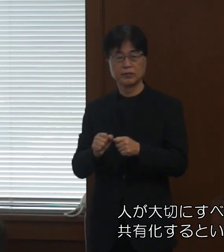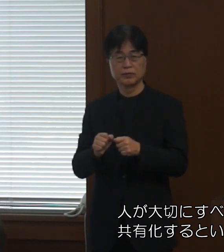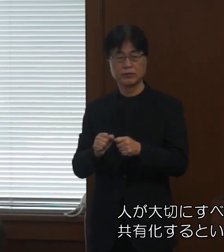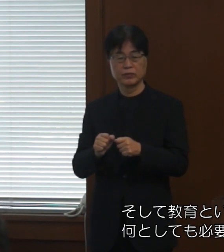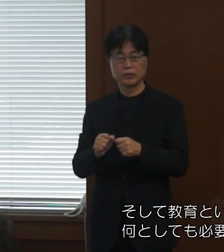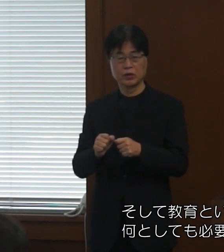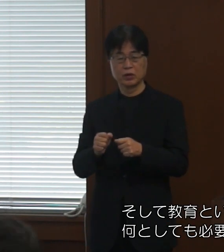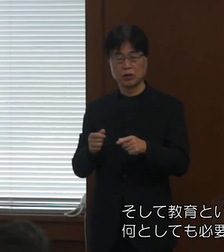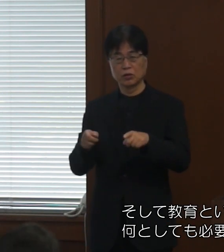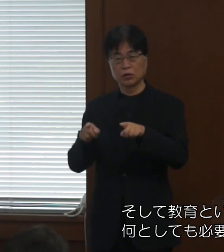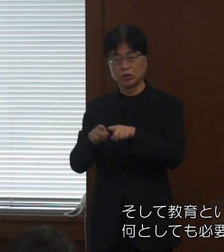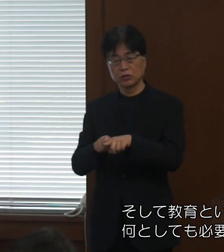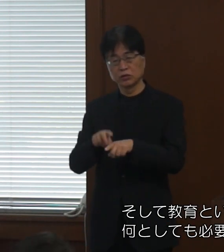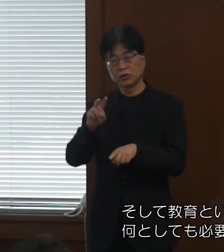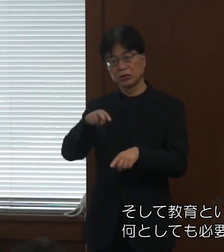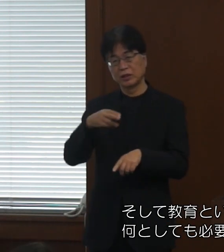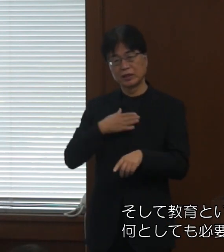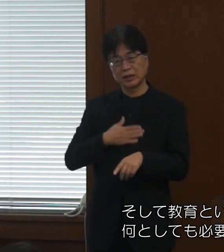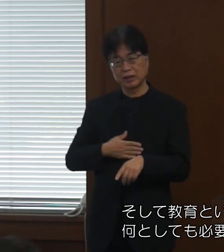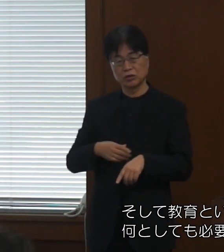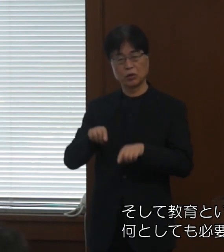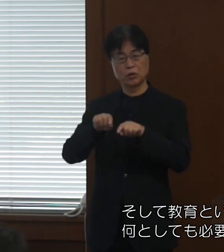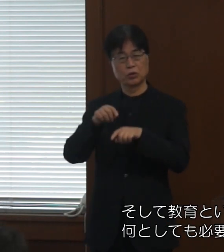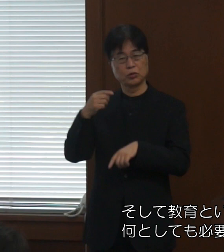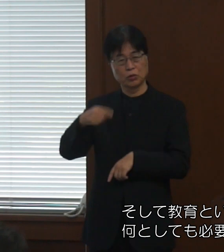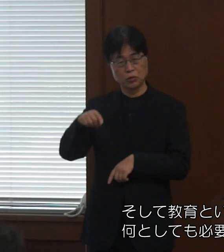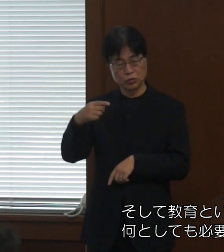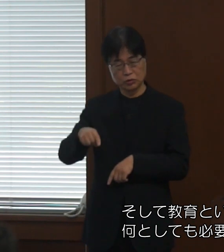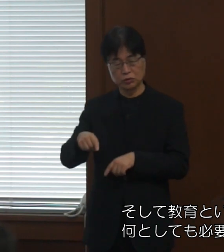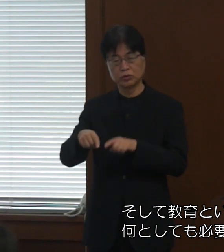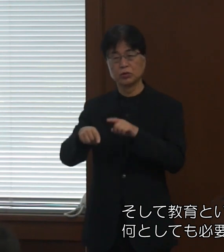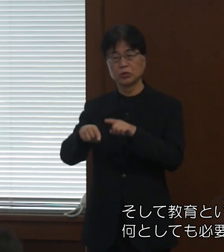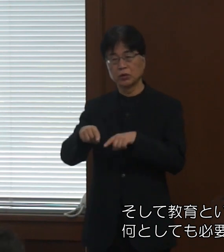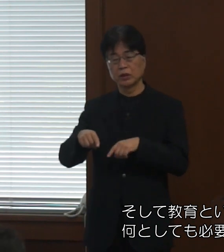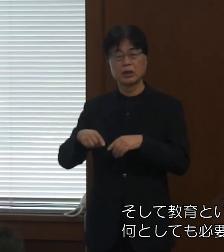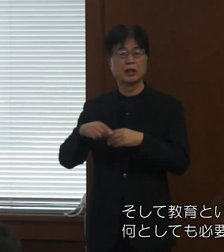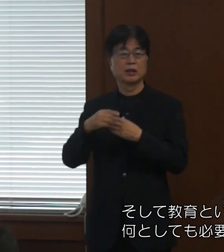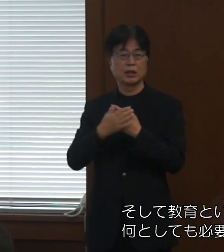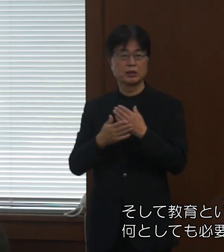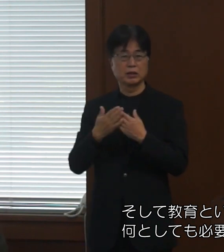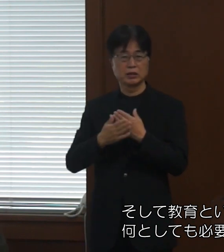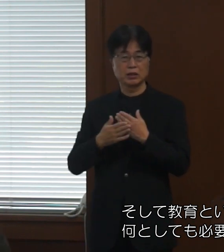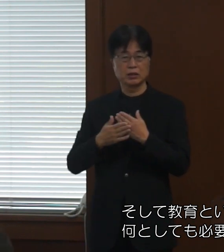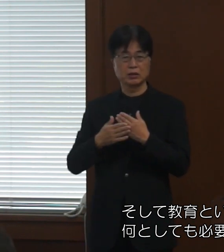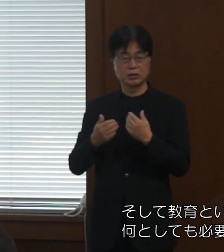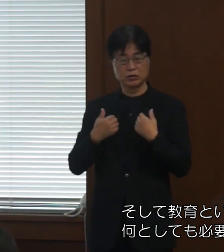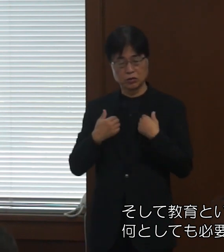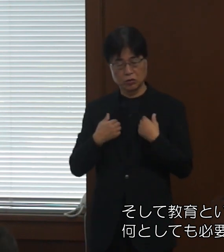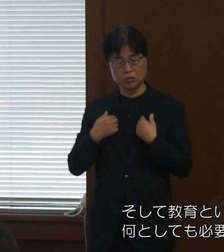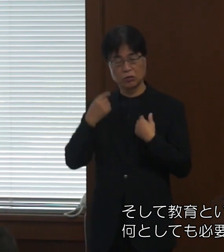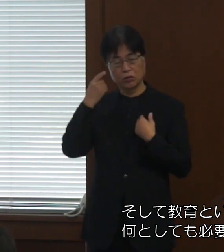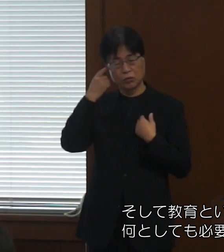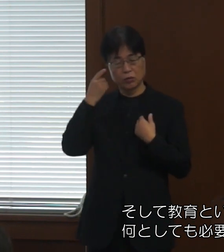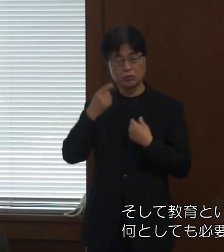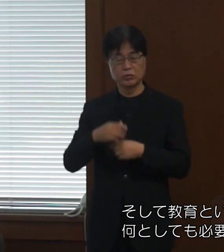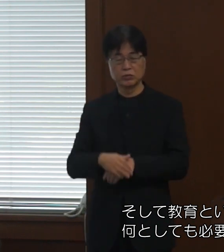共通理解そして教育っていうものが何としても必要だろうというふうに